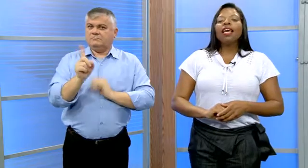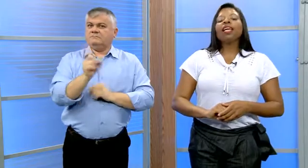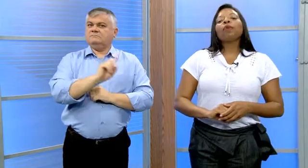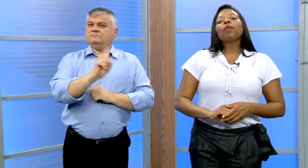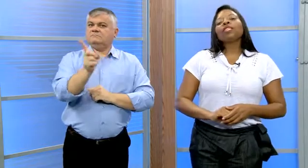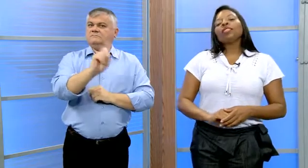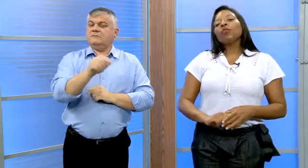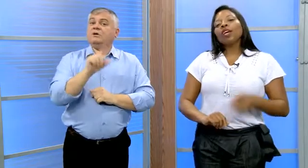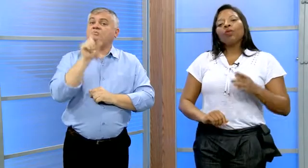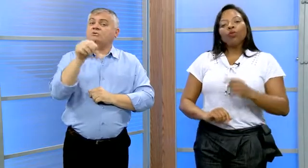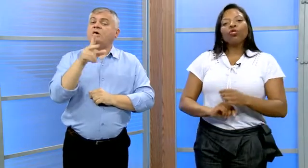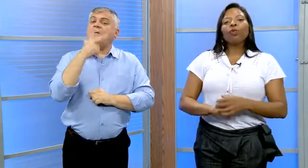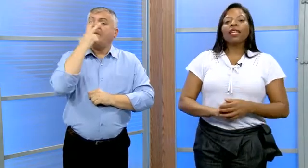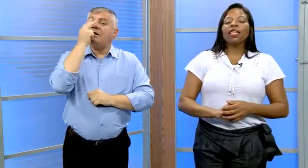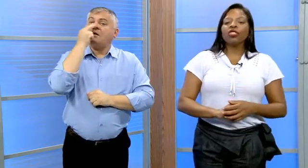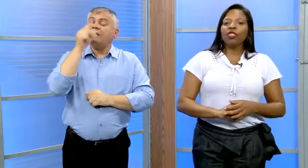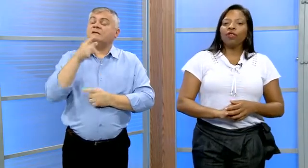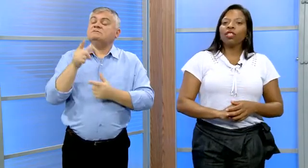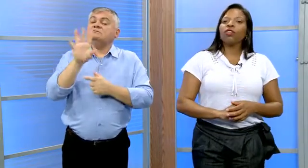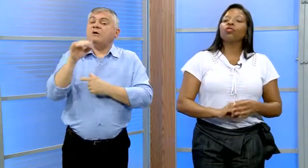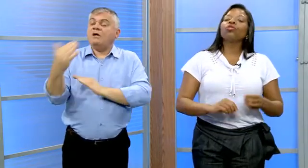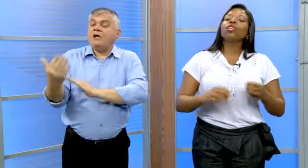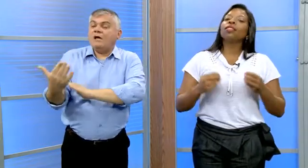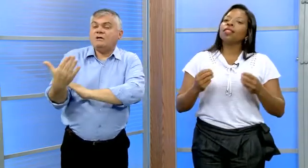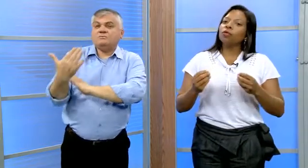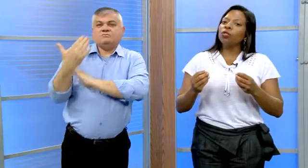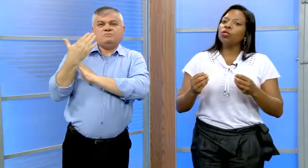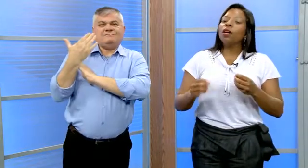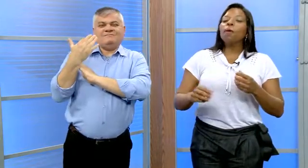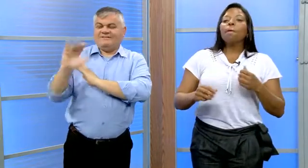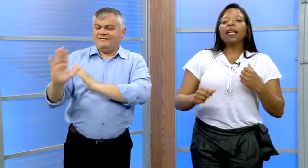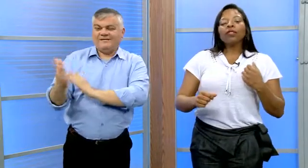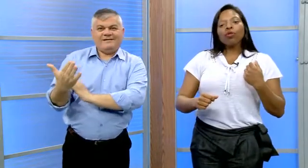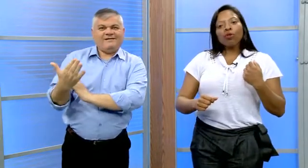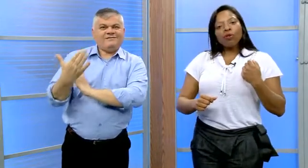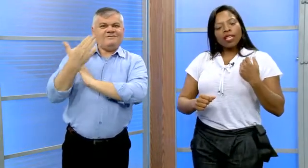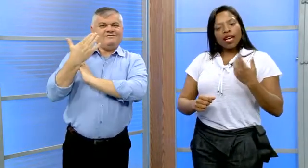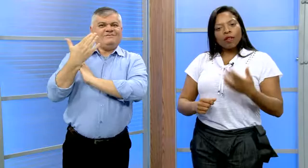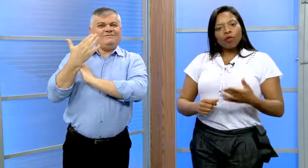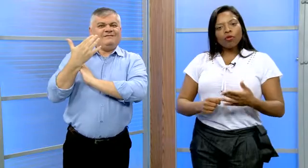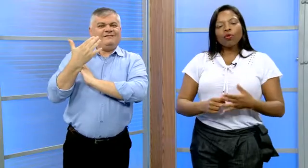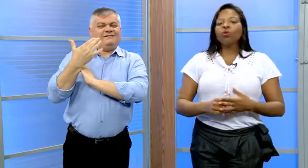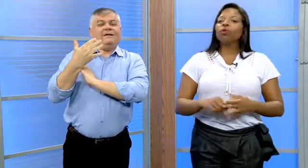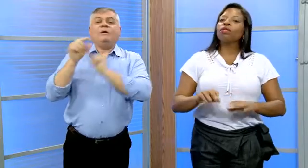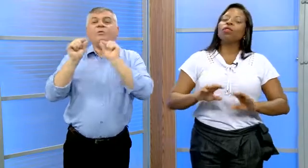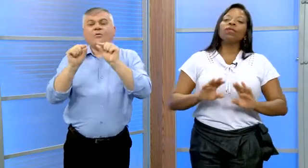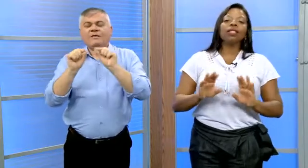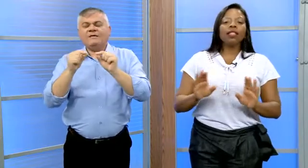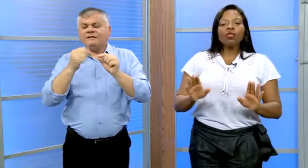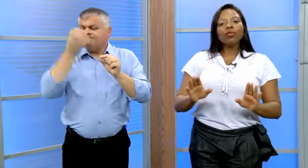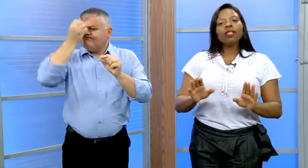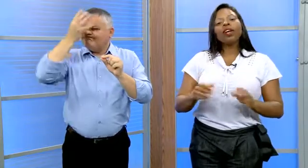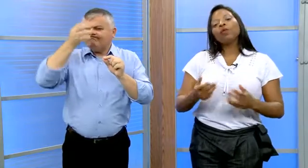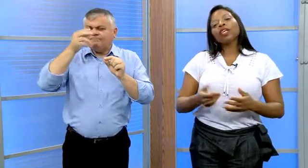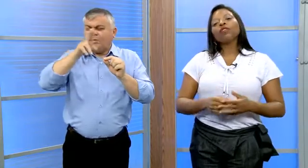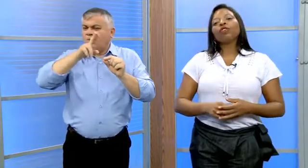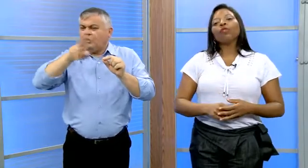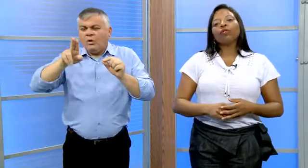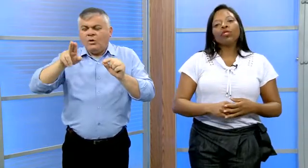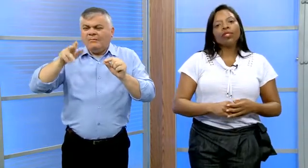Ele apenas é um recurso paliativo que nós utilizamos para nos comunicar com o surdo quando não existe um sinal para aquilo que eu vou